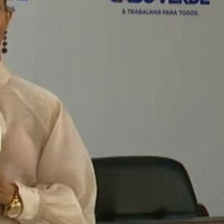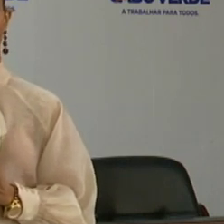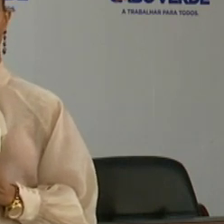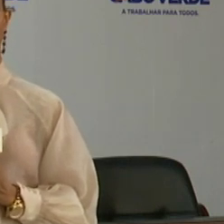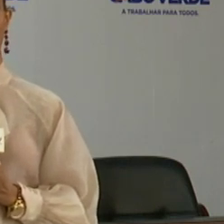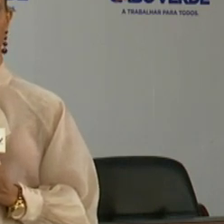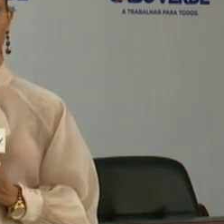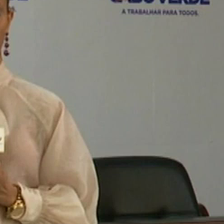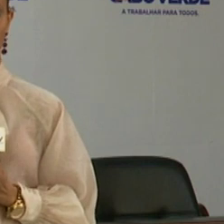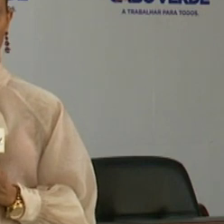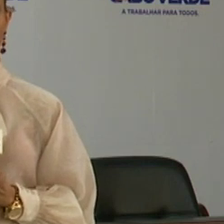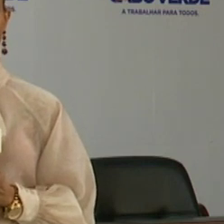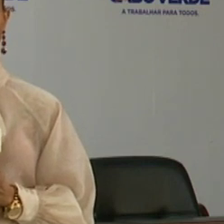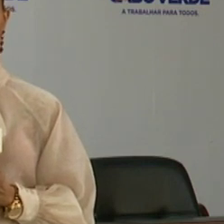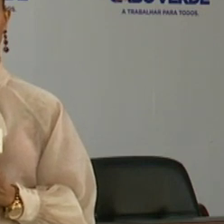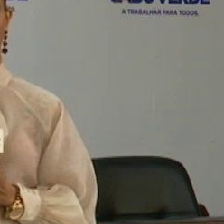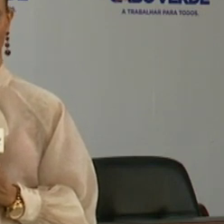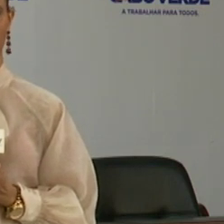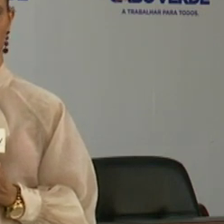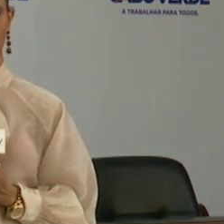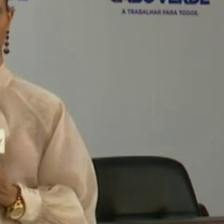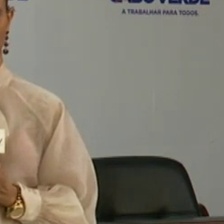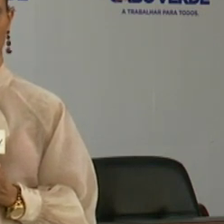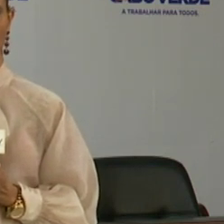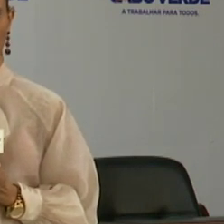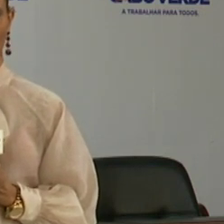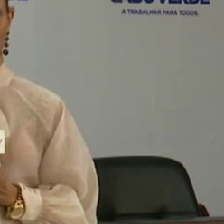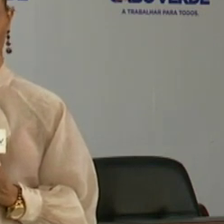pouco para que se possa confirmar bem